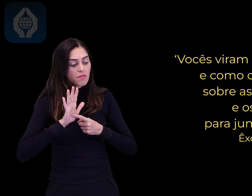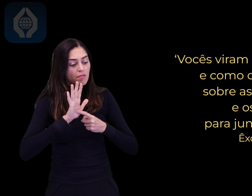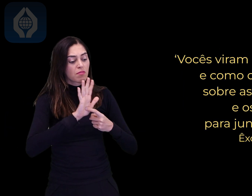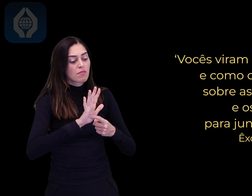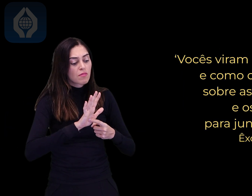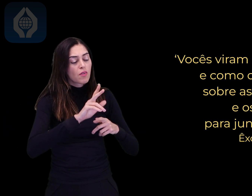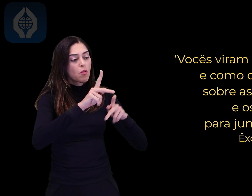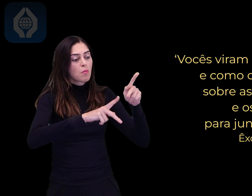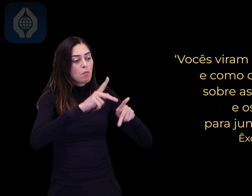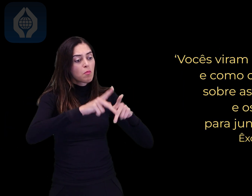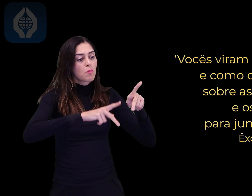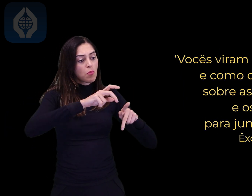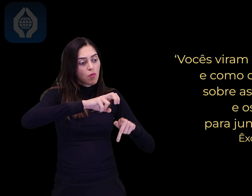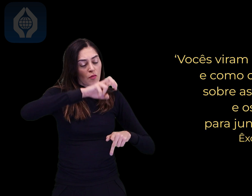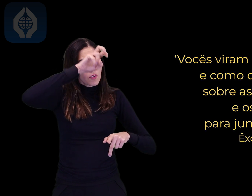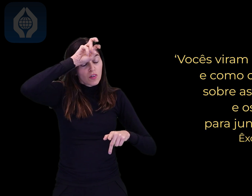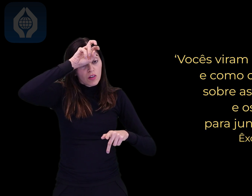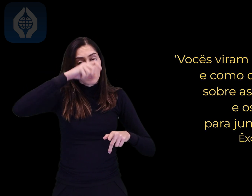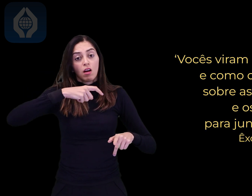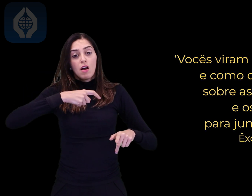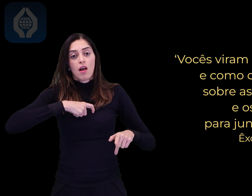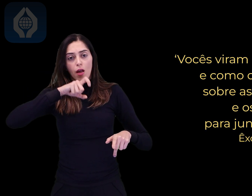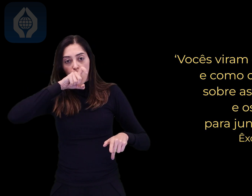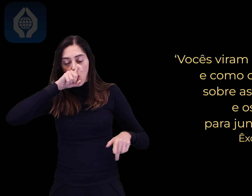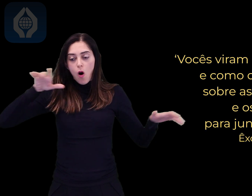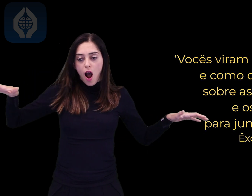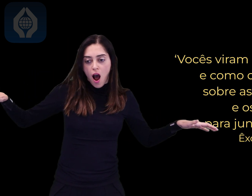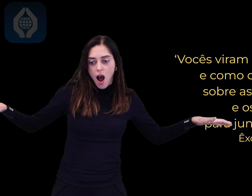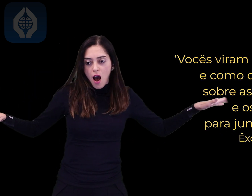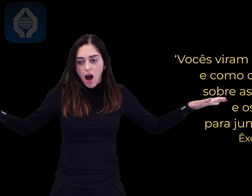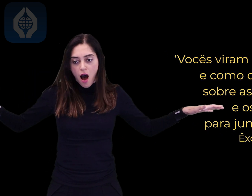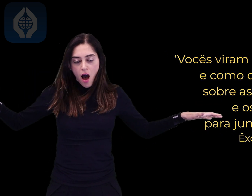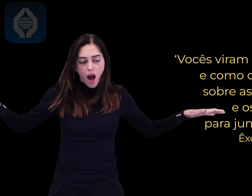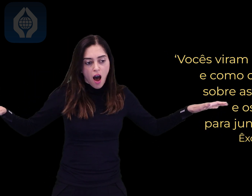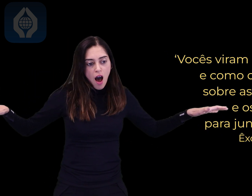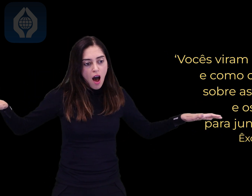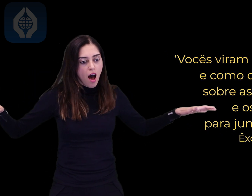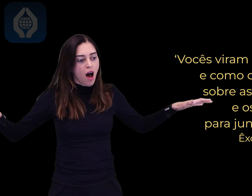os transportei sobre asas de águias e os trouxe para junto de mim.